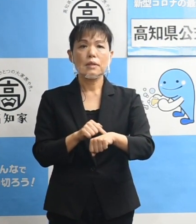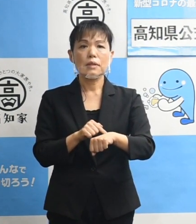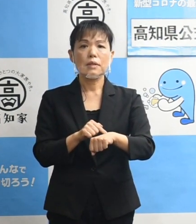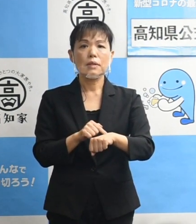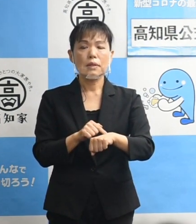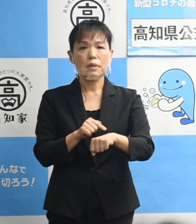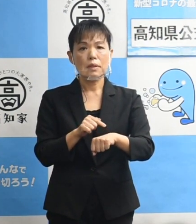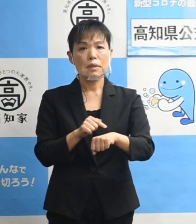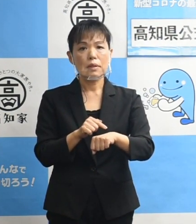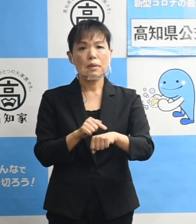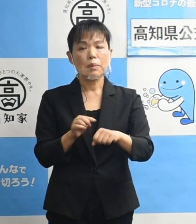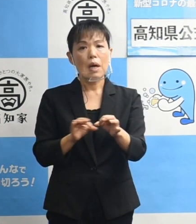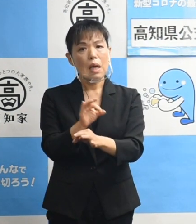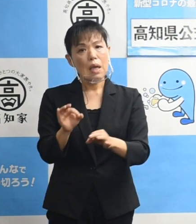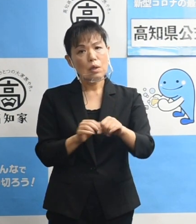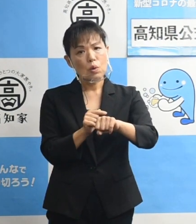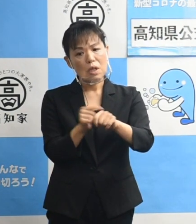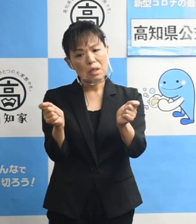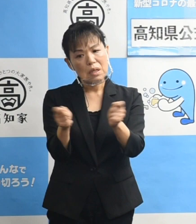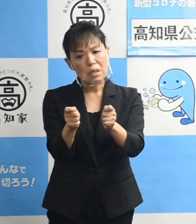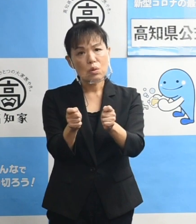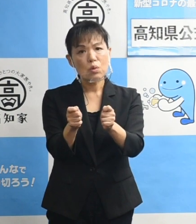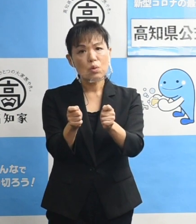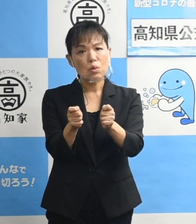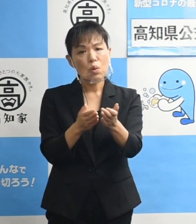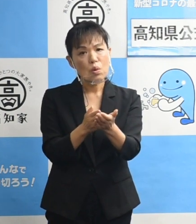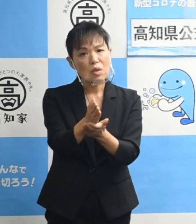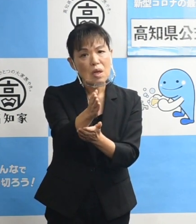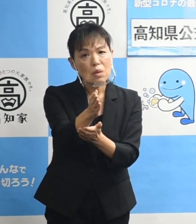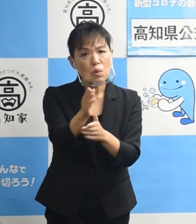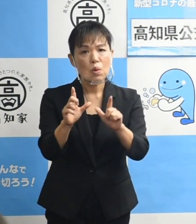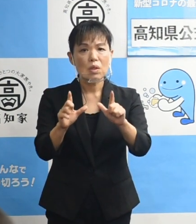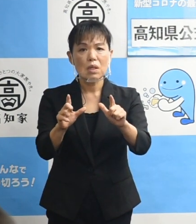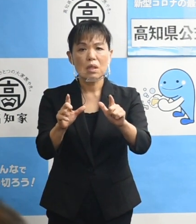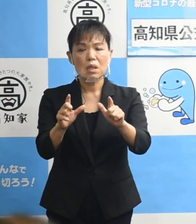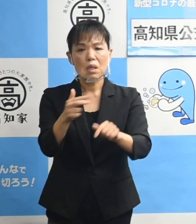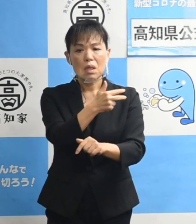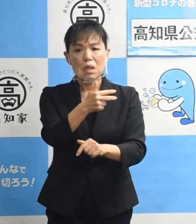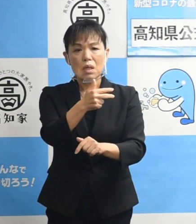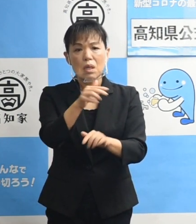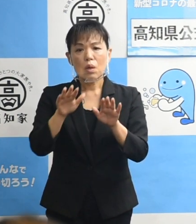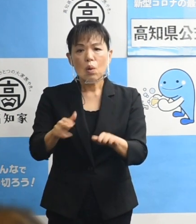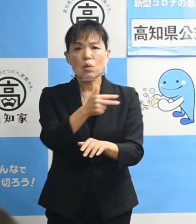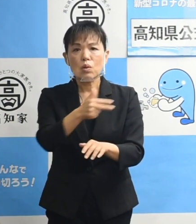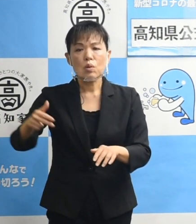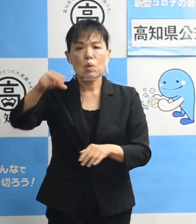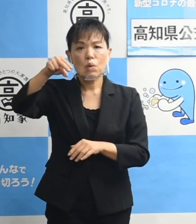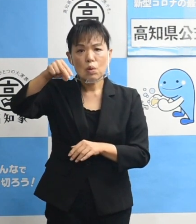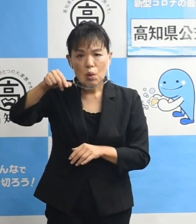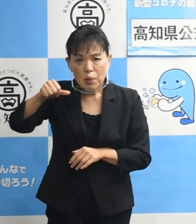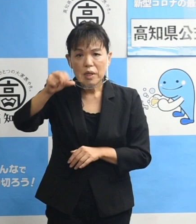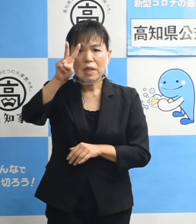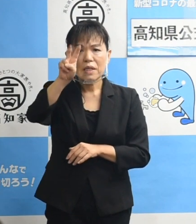ですね、ご準備もありましょうから、事業者の方々のご準備もありましょうから、今週の土曜日